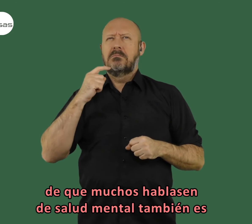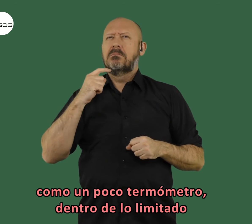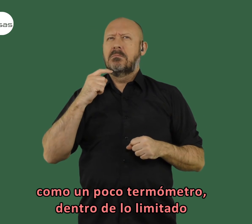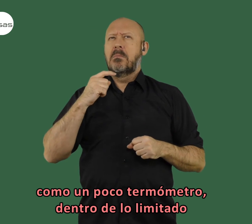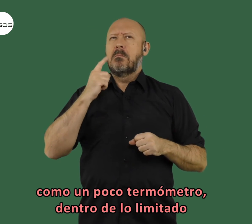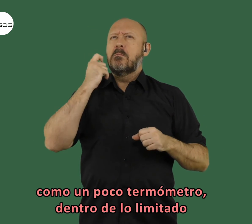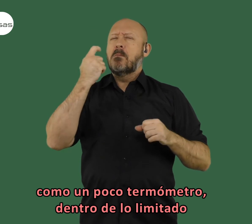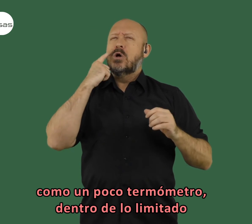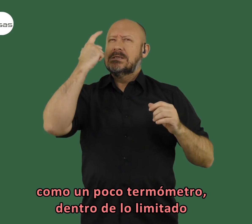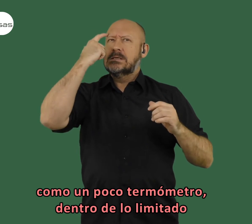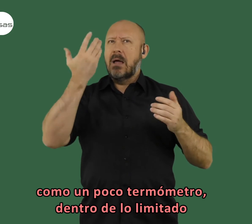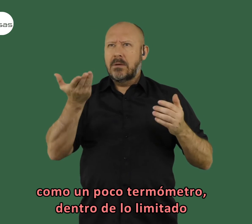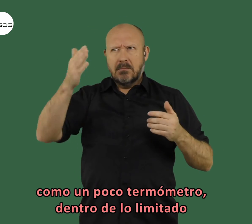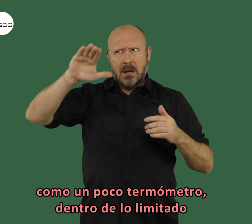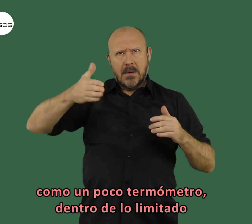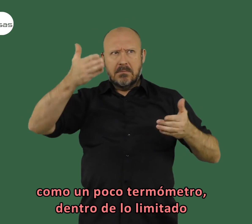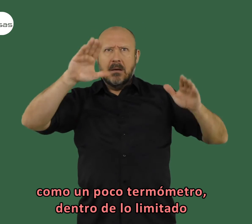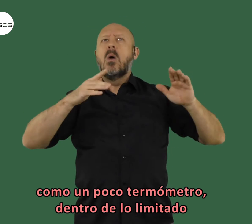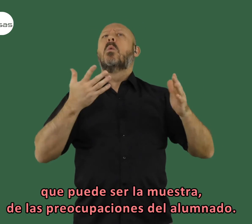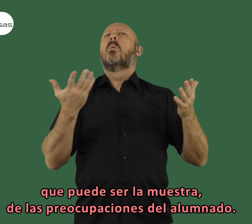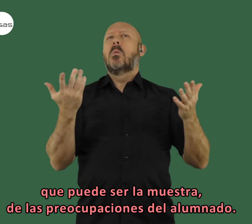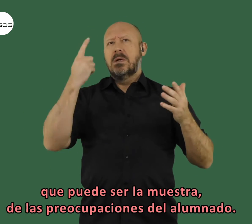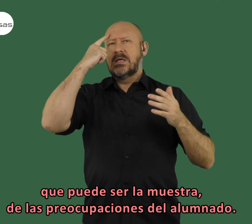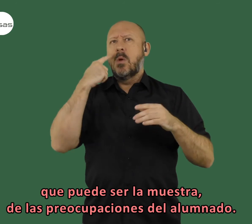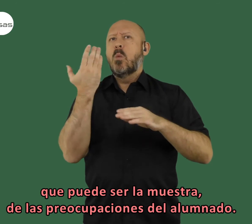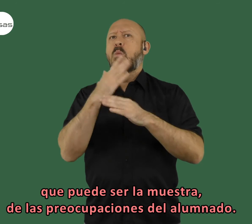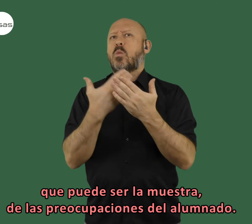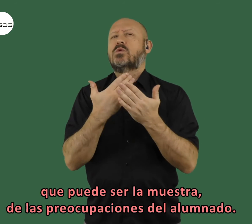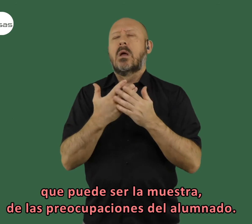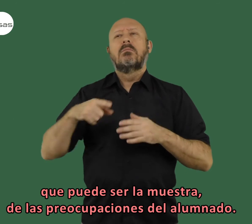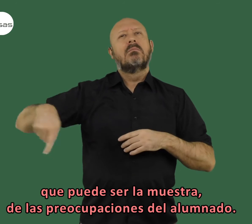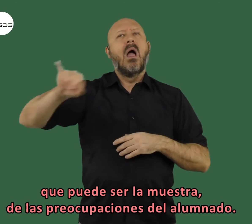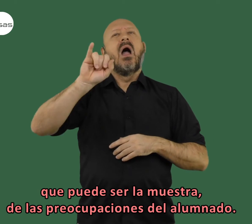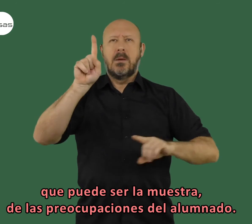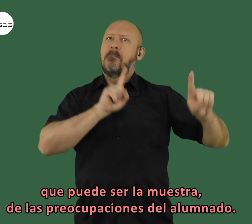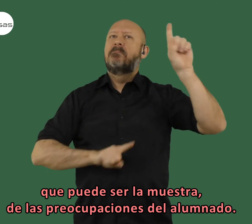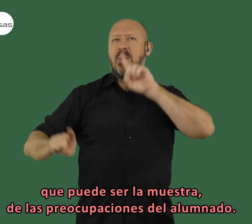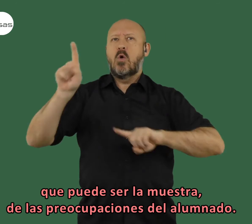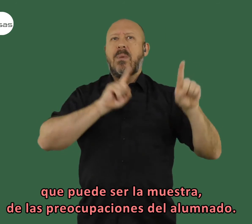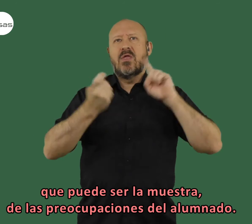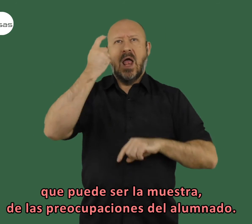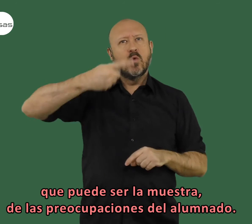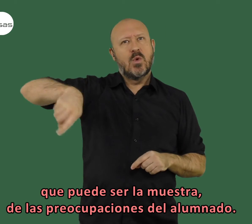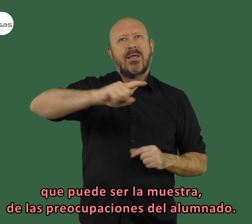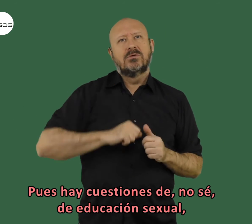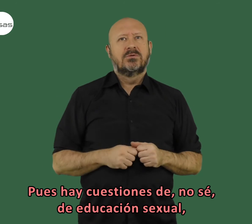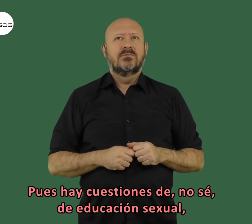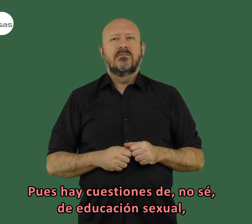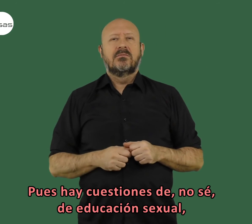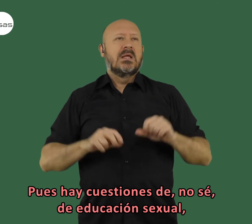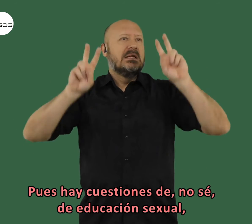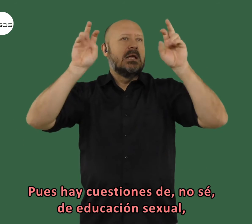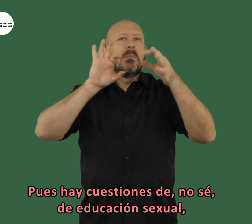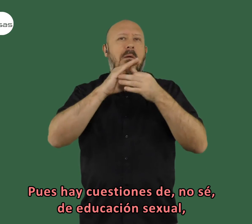también es como un poco termómetro dentro de lo limitado que puede ser la muestra de las preocupaciones del alumnado.